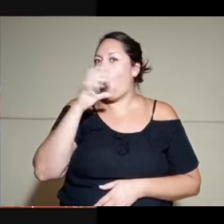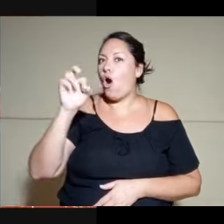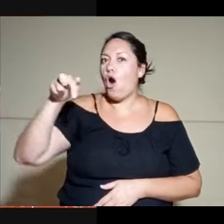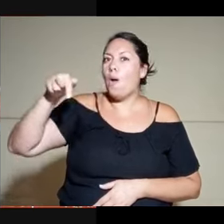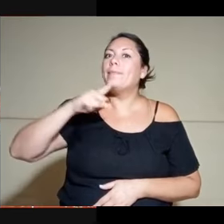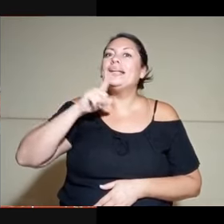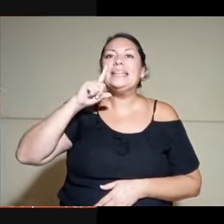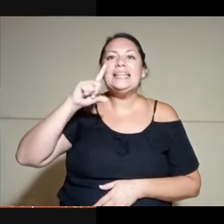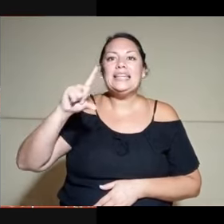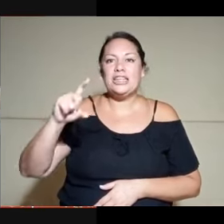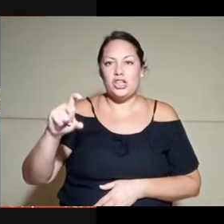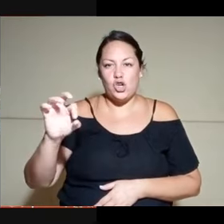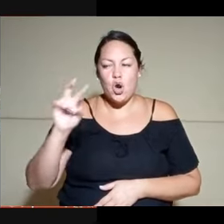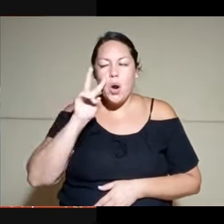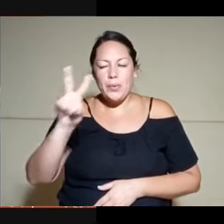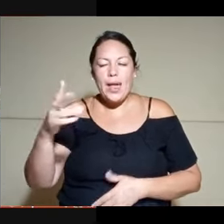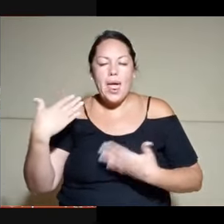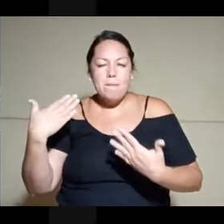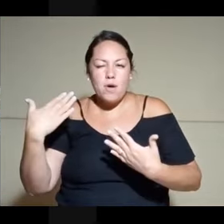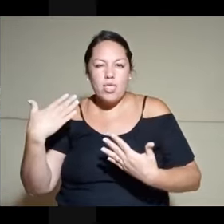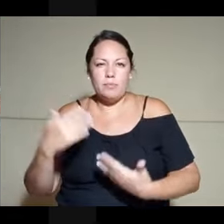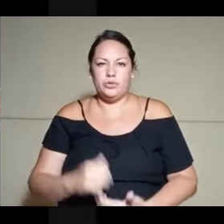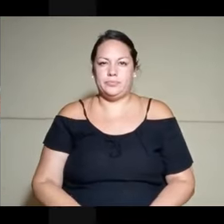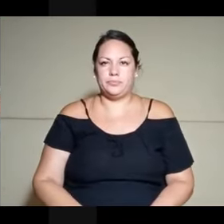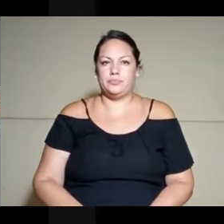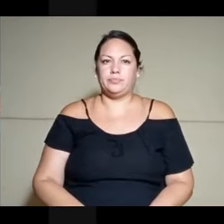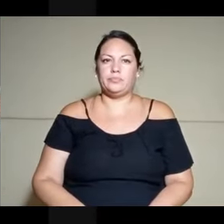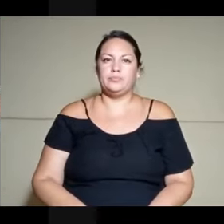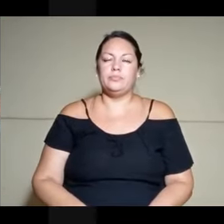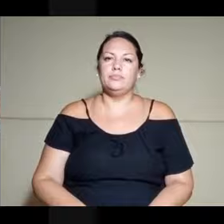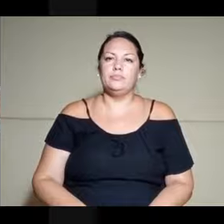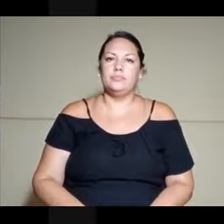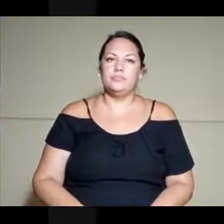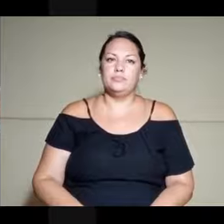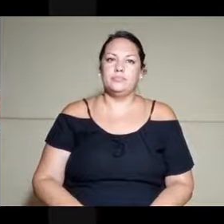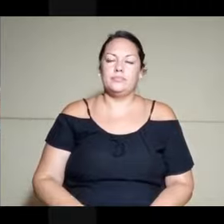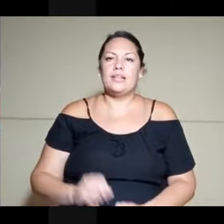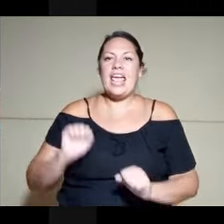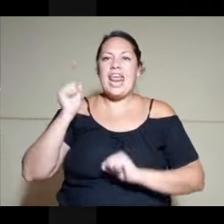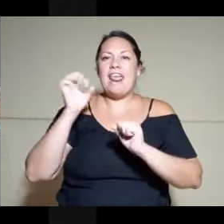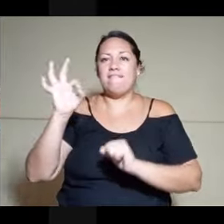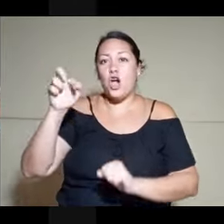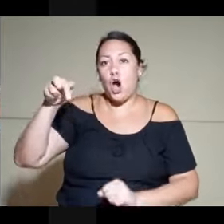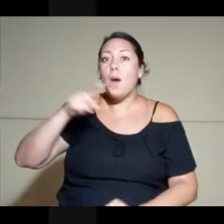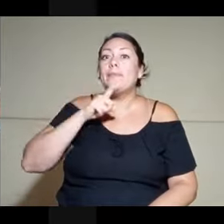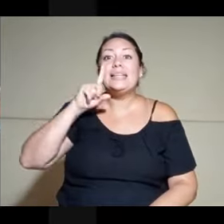Y lo otro, el par craneal 2, es el nervio óptico. El nervio óptico es el que nos permite ver.